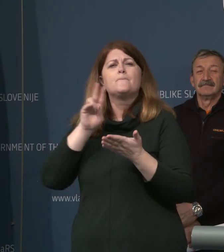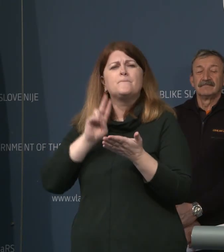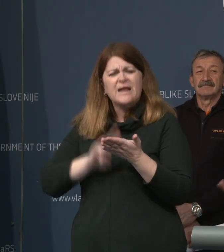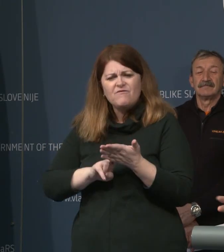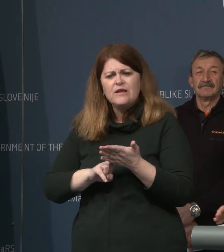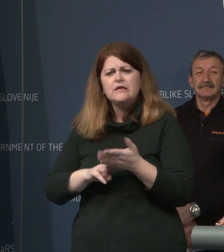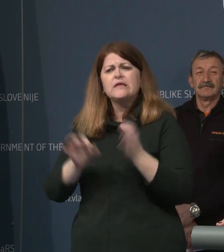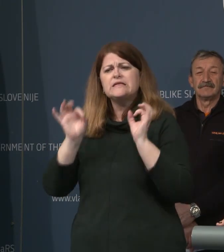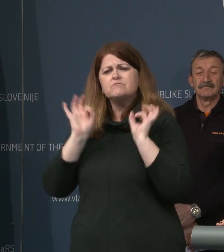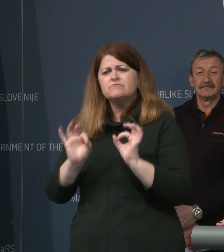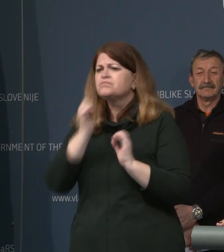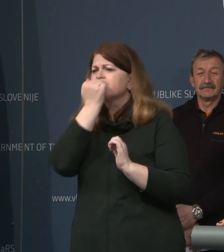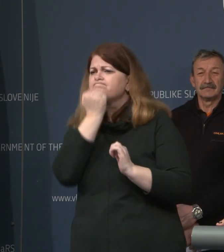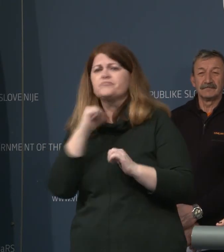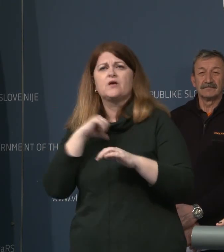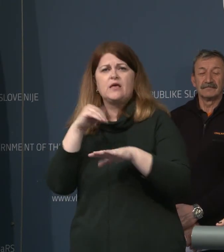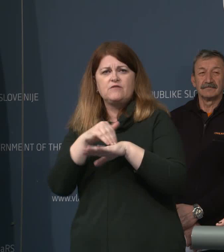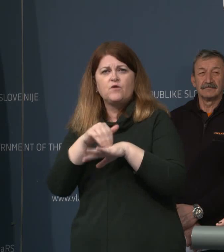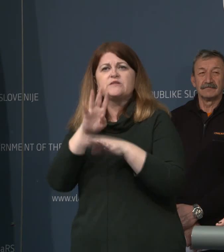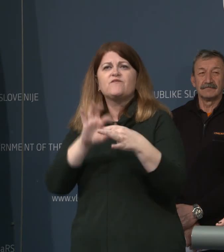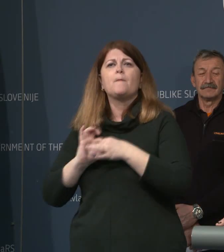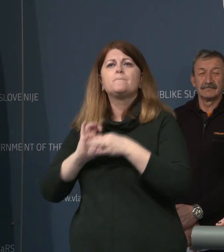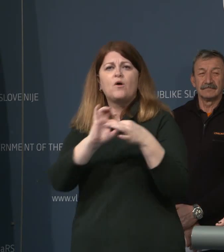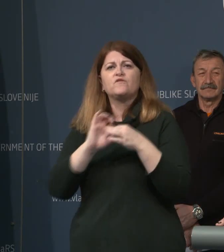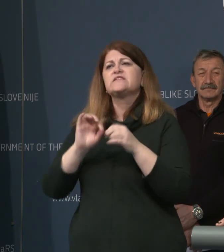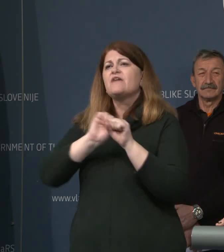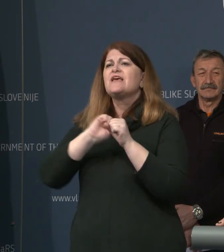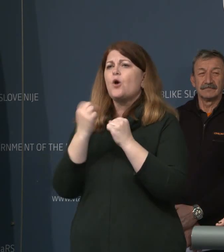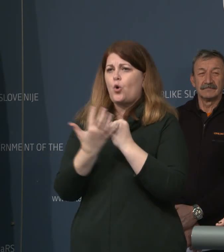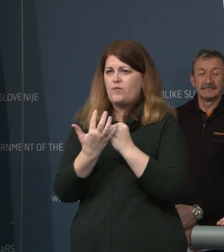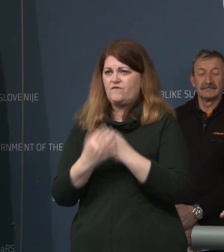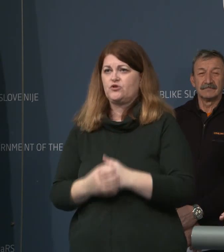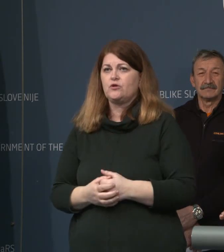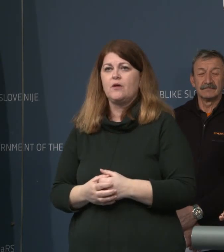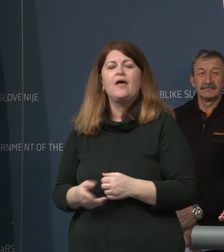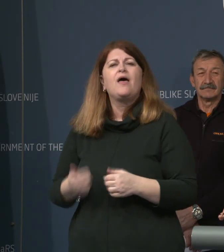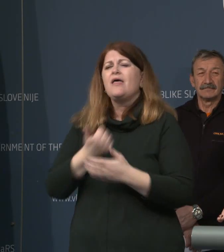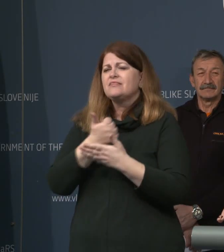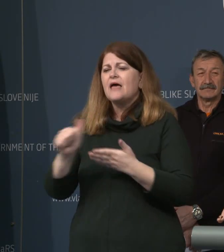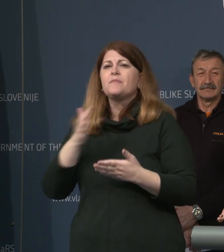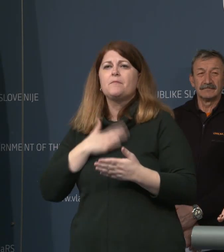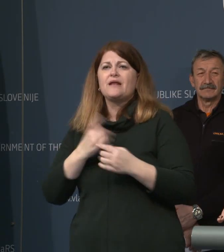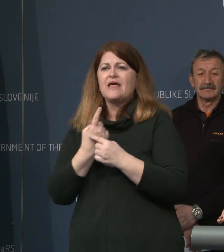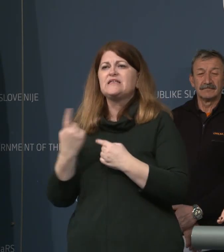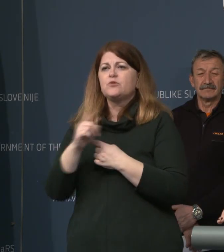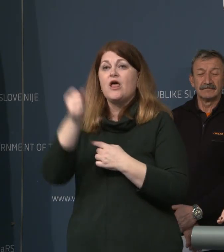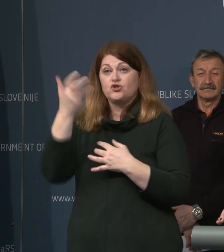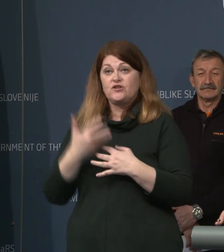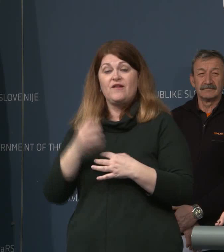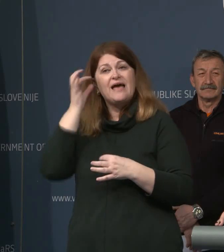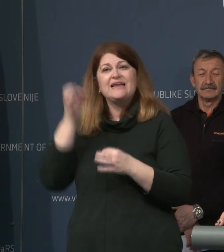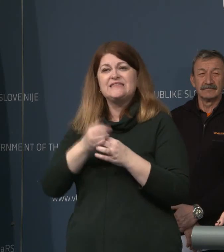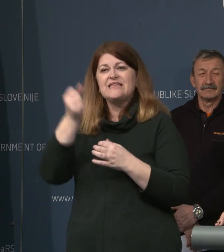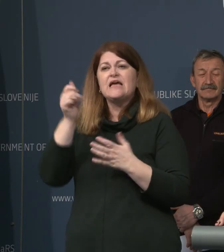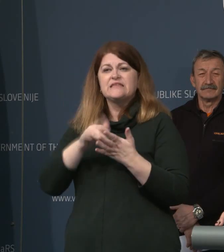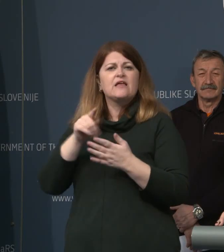pravilnih, zanesljivih informacij v povezavi z koronavirusom. Najprej bi rada izpostavila, torej številka klicnega centra,